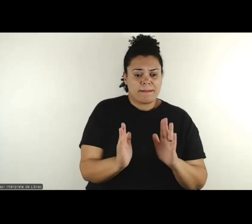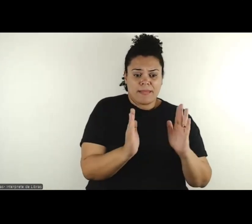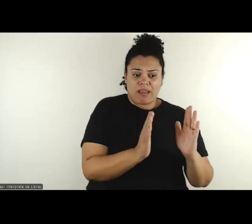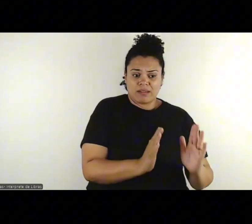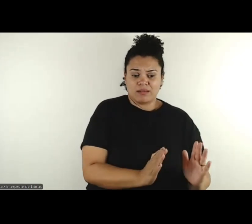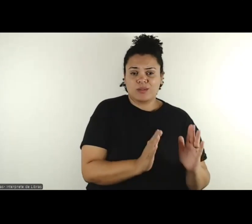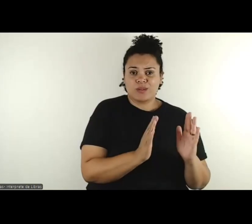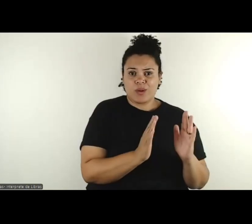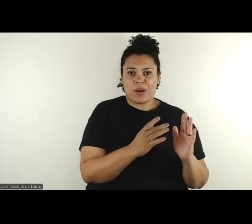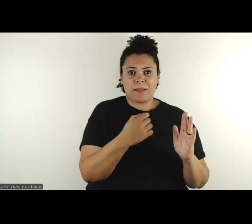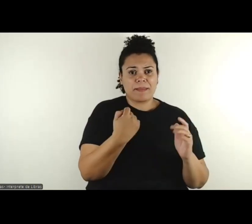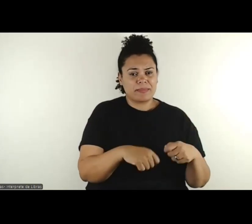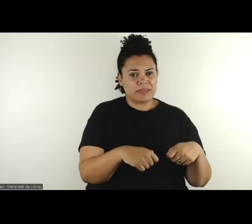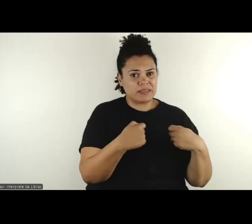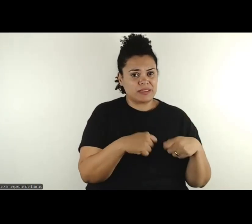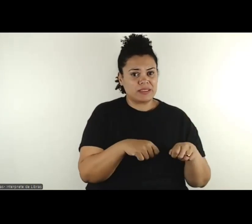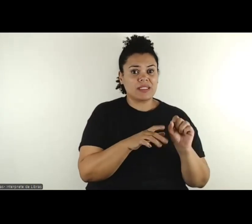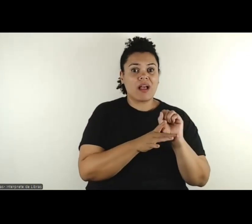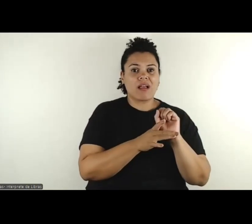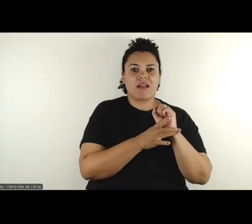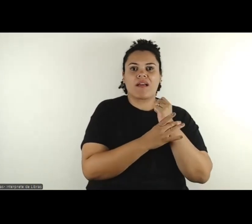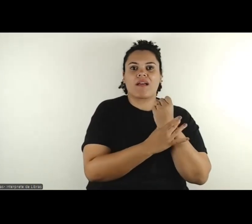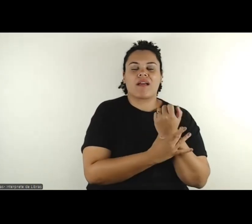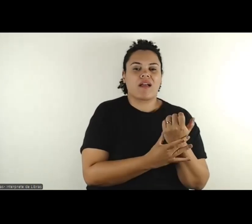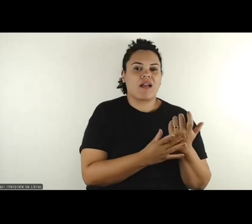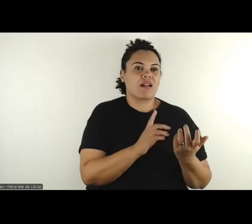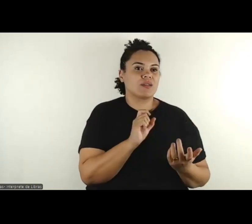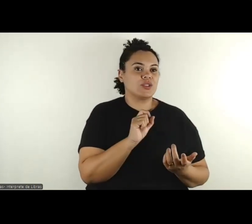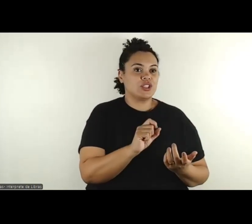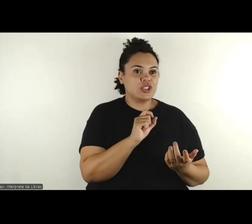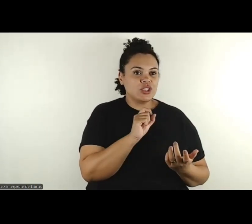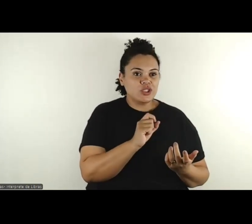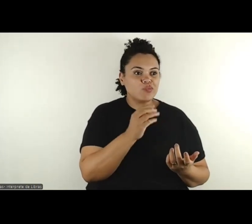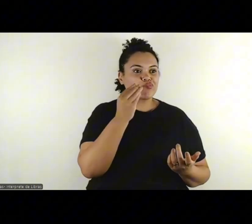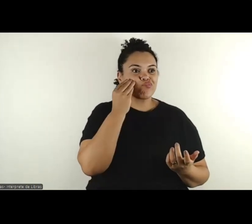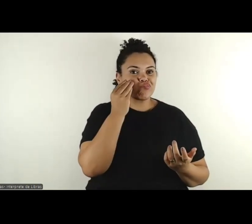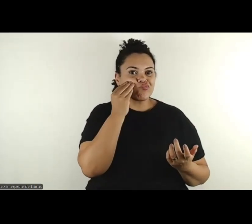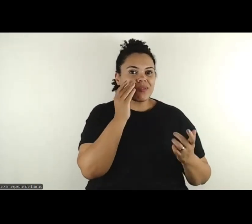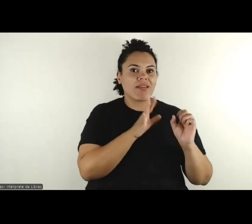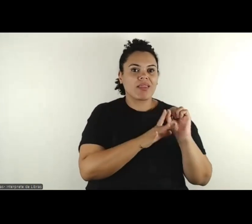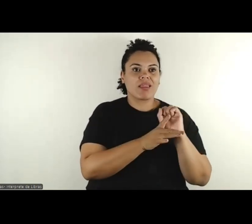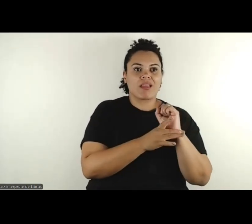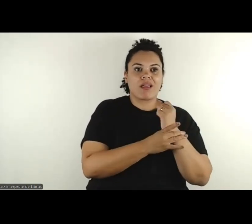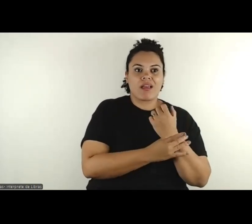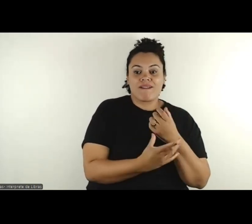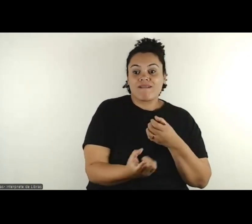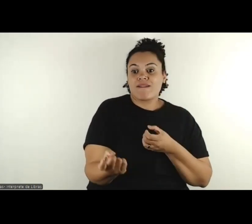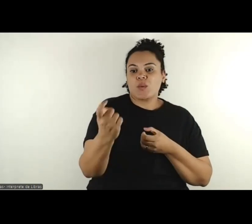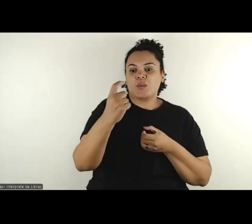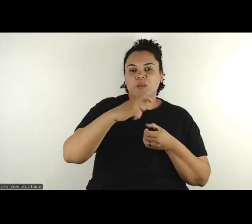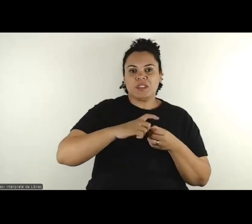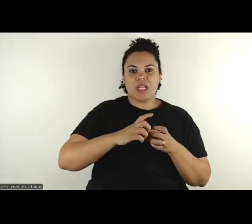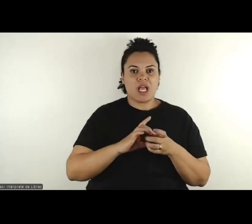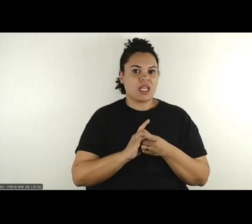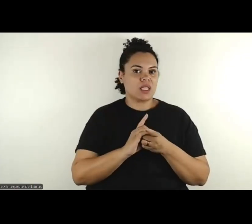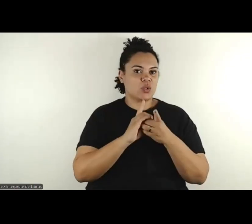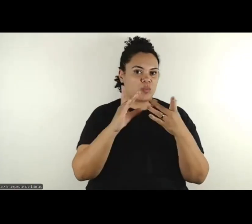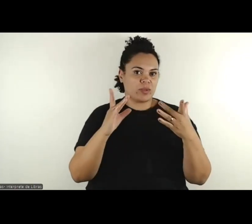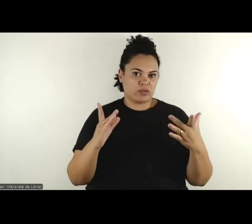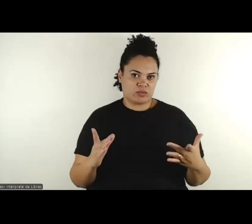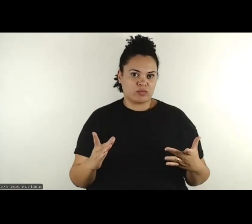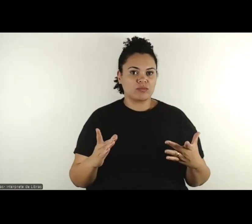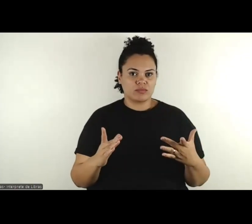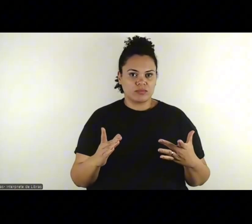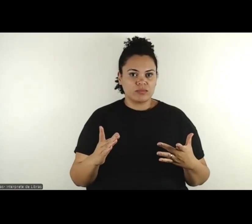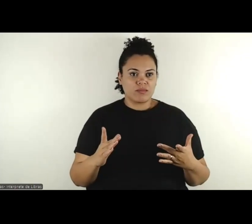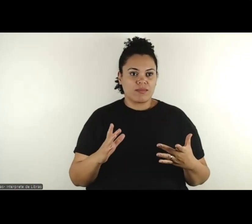que garantir, e foi o que a gente fez lá atrás, né, assim, de tentar garantir uma retomada democrática da política,